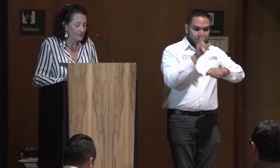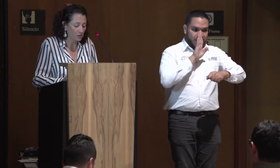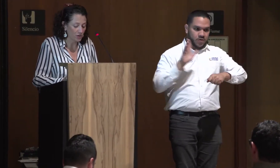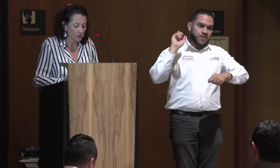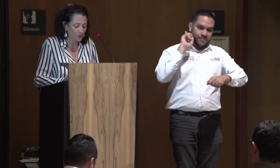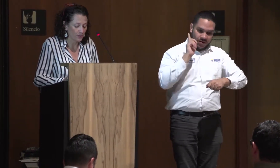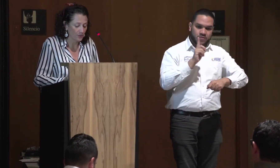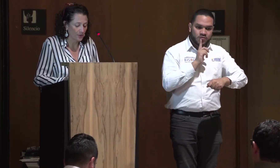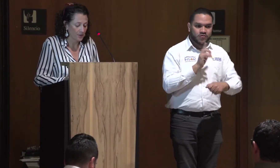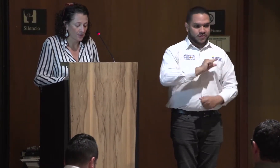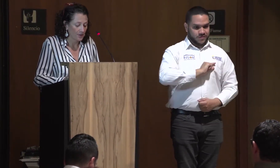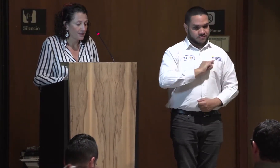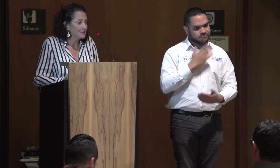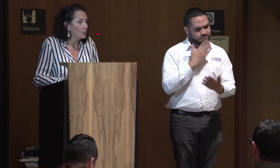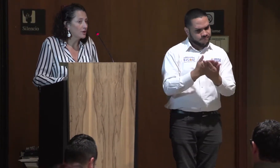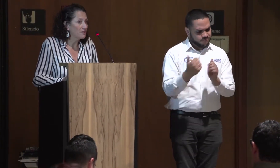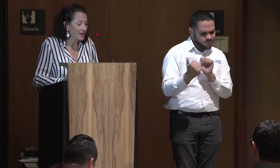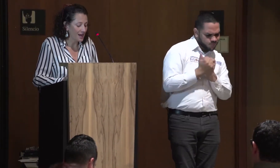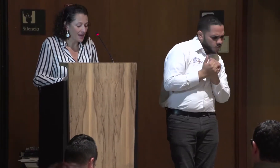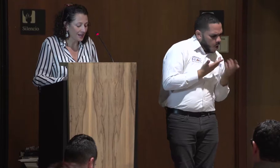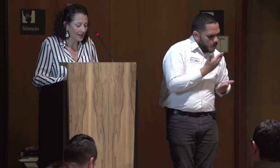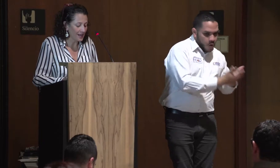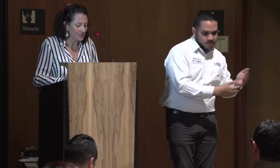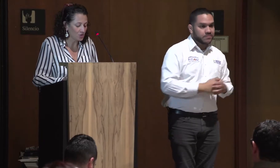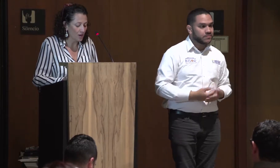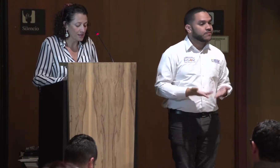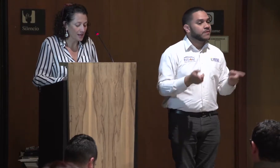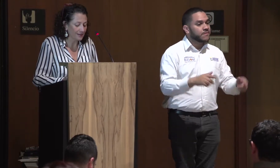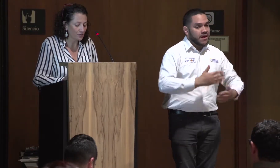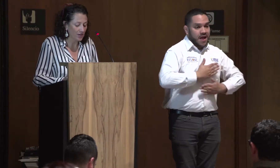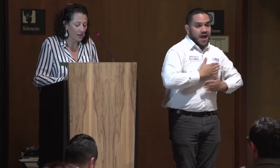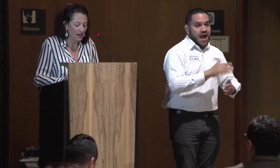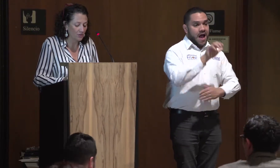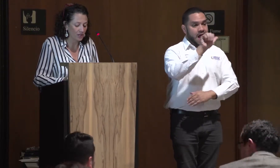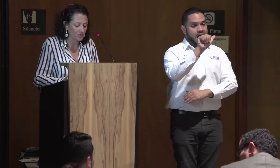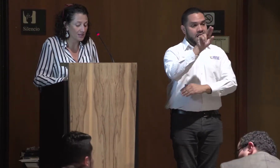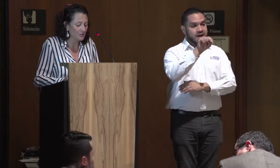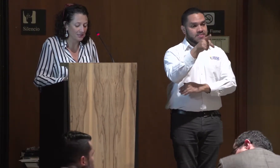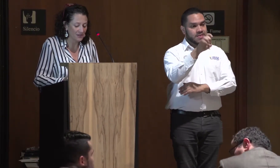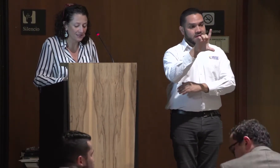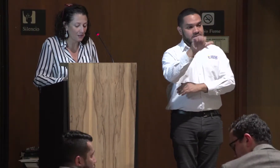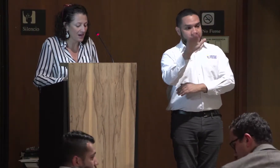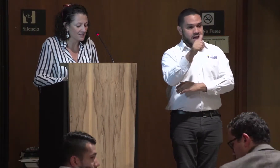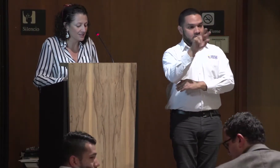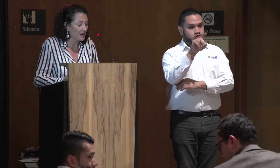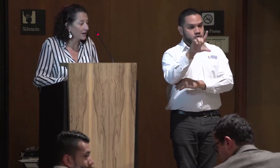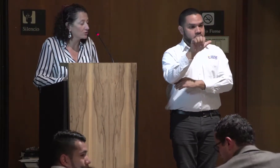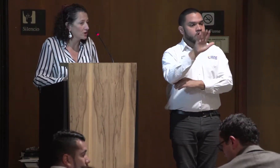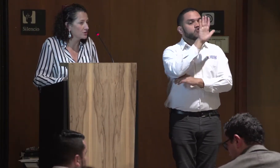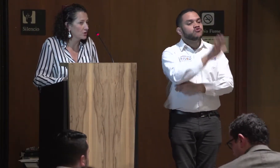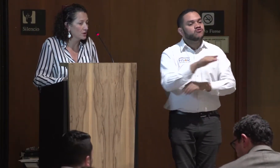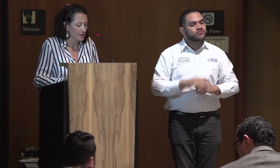acompañado en este proceso. Saludo también a Ángela Anzola, alta consejera para los derechos de las víctimas, la paz